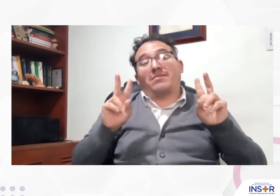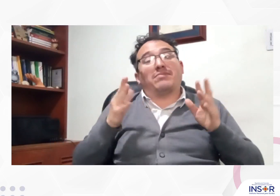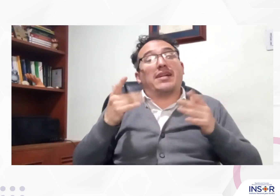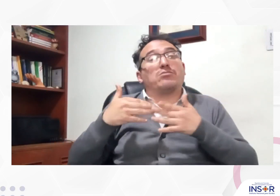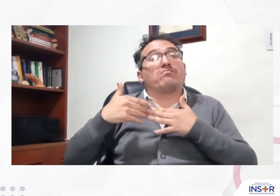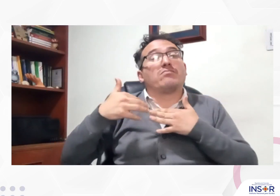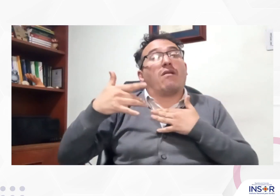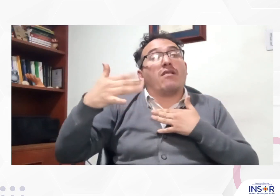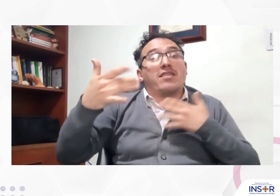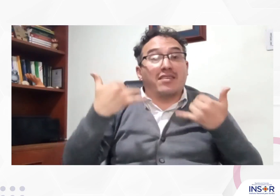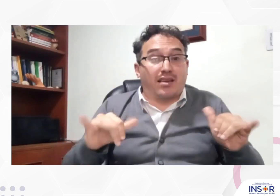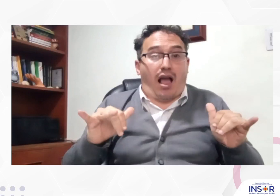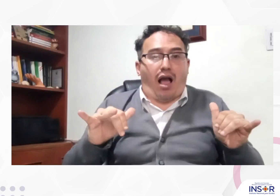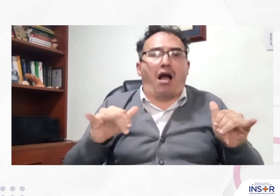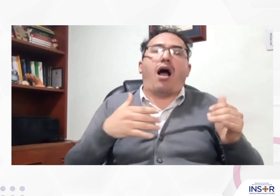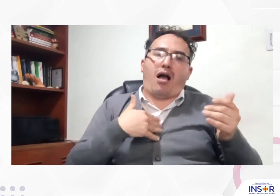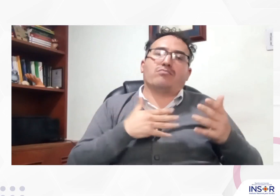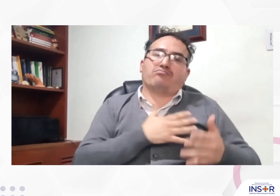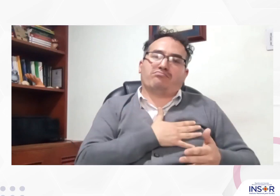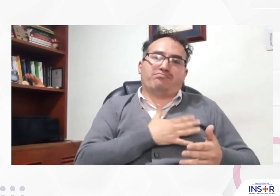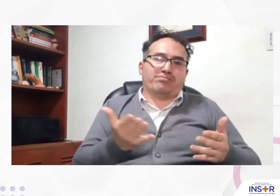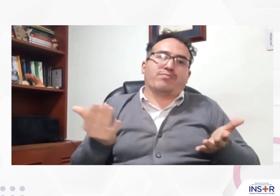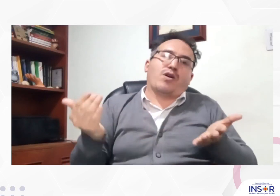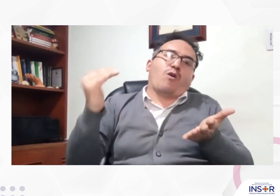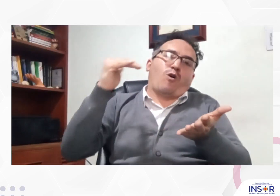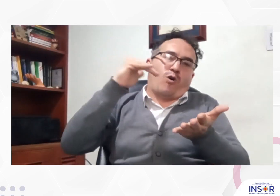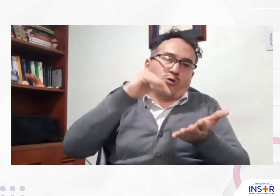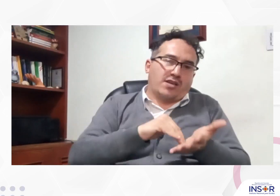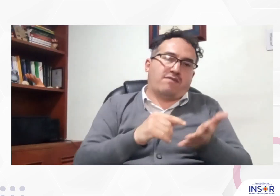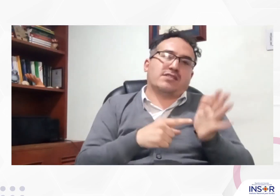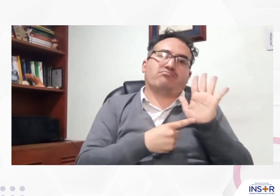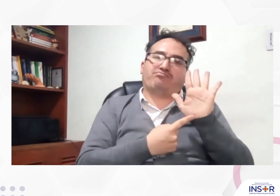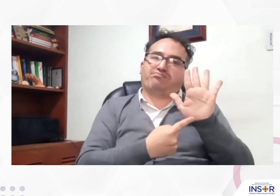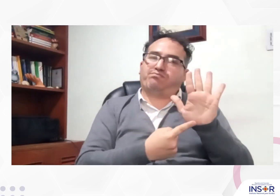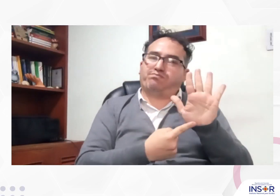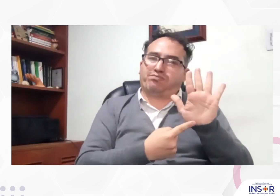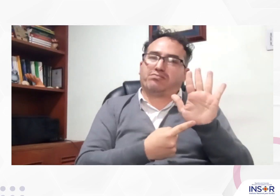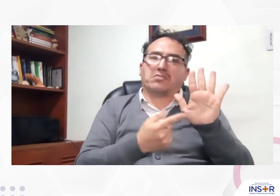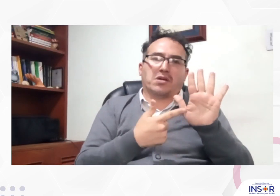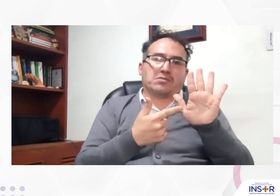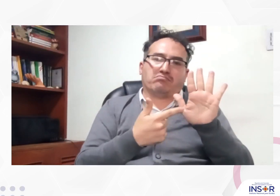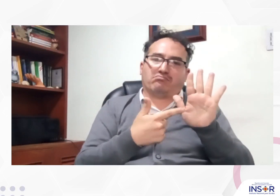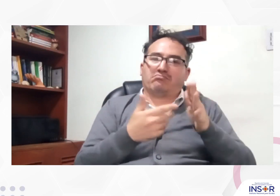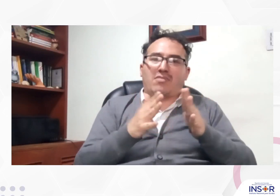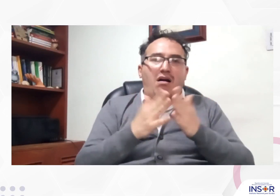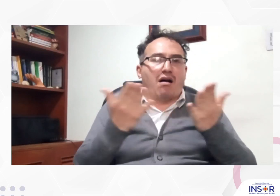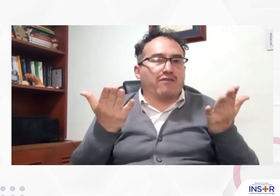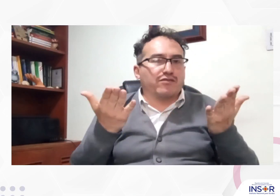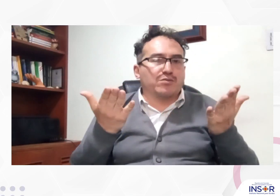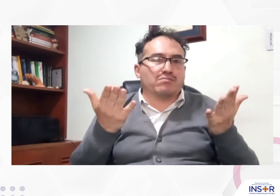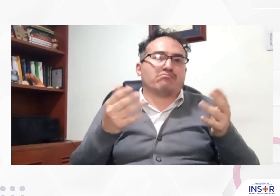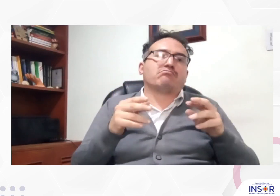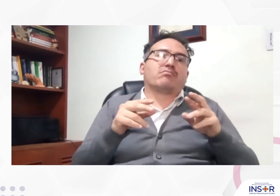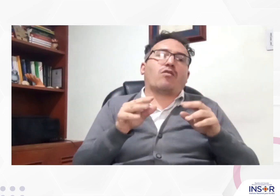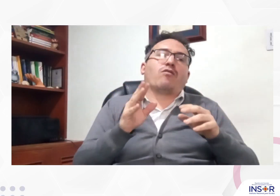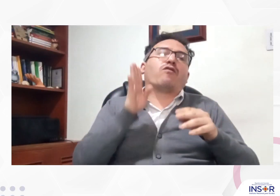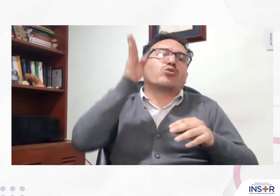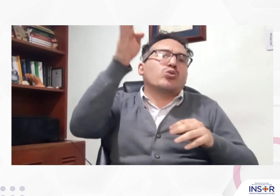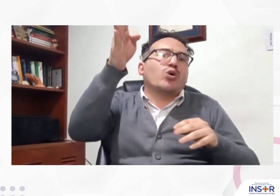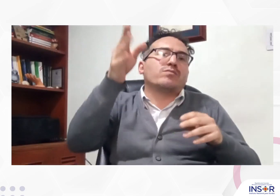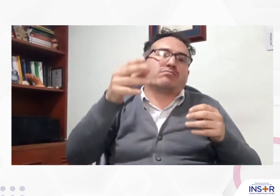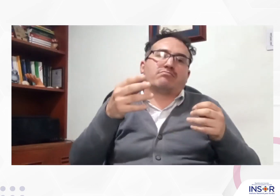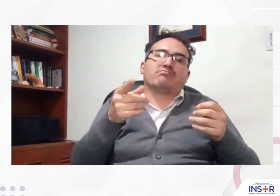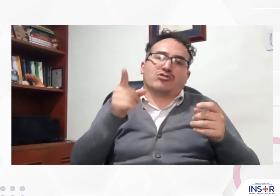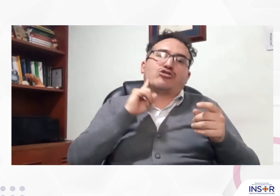sigo muy juicioso en terminar mi proyecto actual de tesis doctoral y espero cuando ya esté formulada poder volvérselas